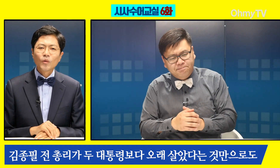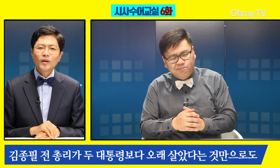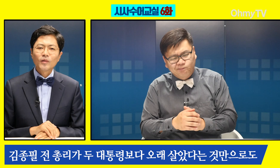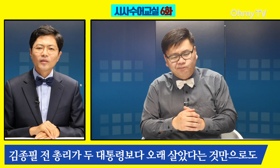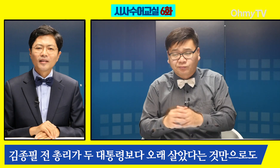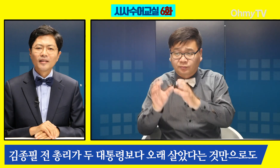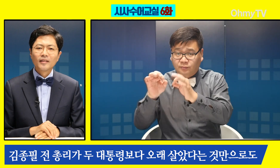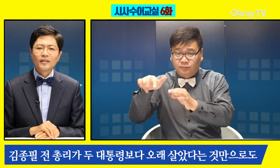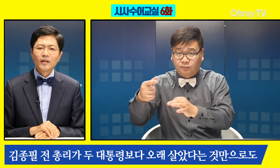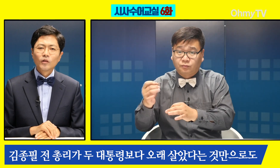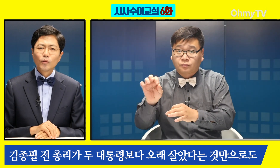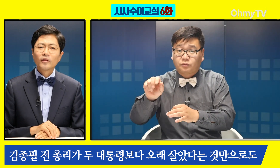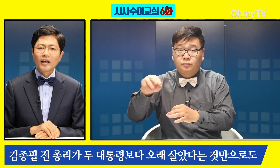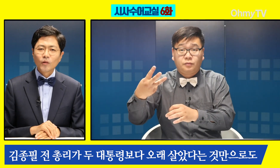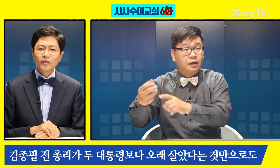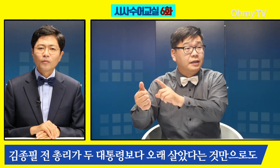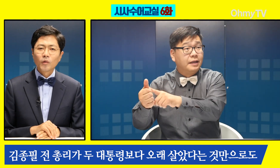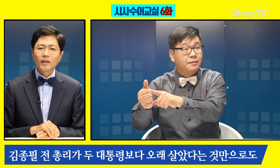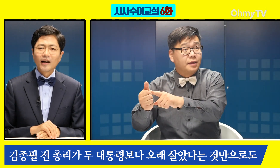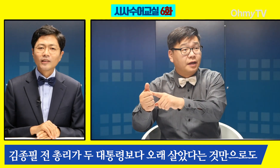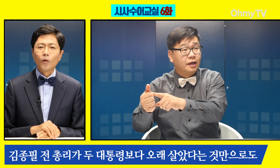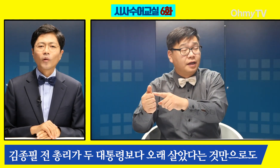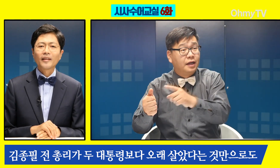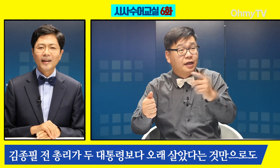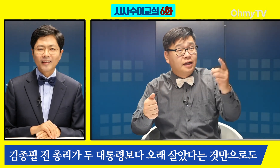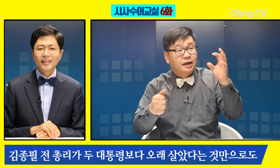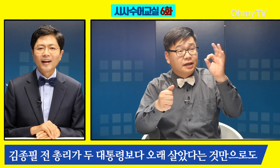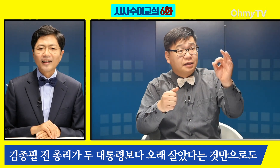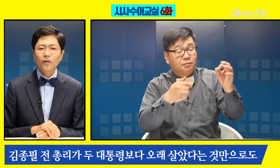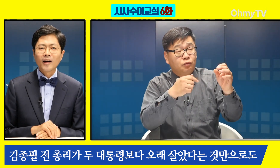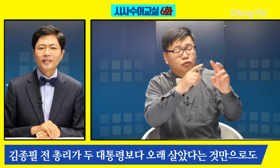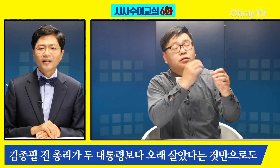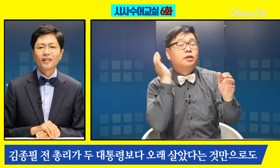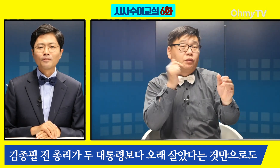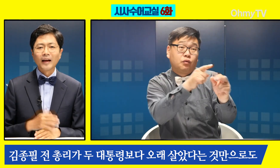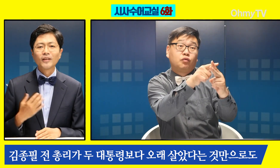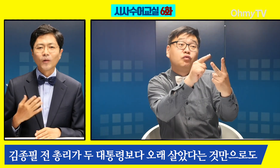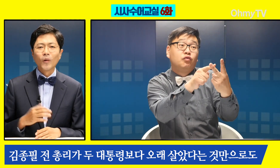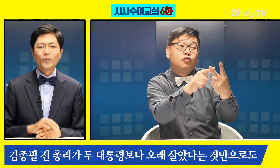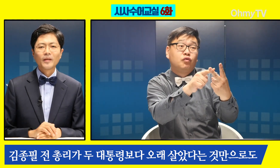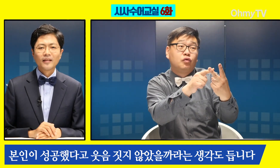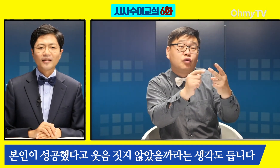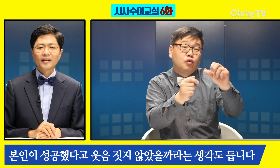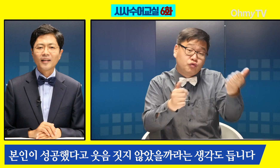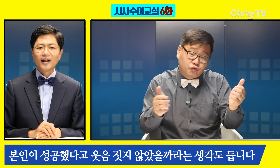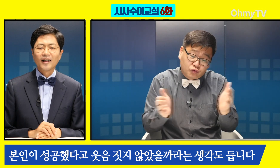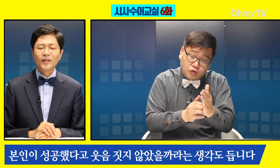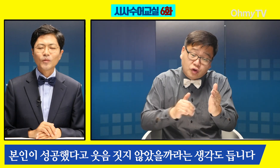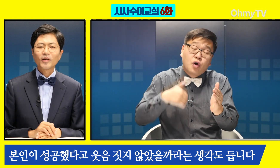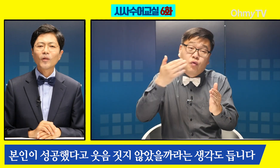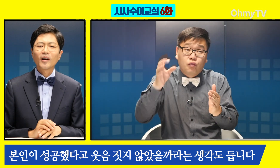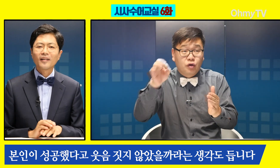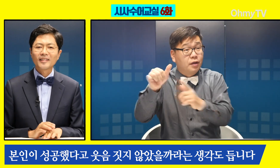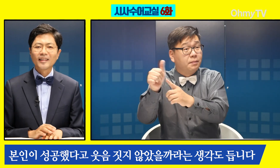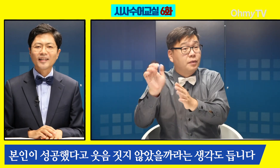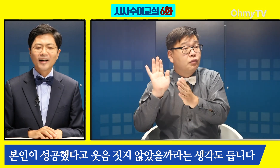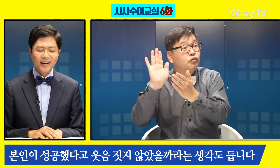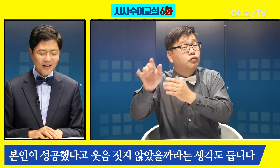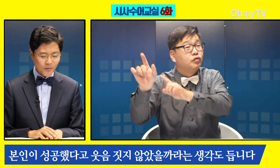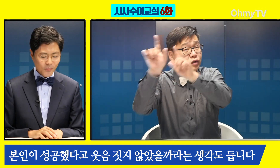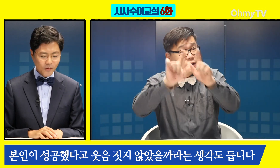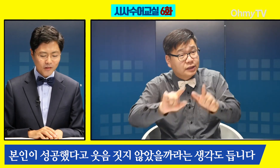아마 김종필 총리는 두 분 대통령보다 더 오래 살았다라고 하는 것만으로 자기가 좀 성공한